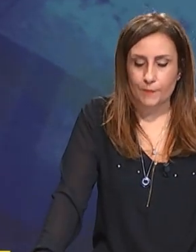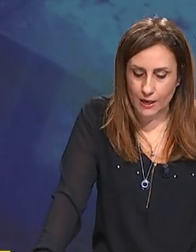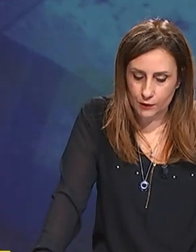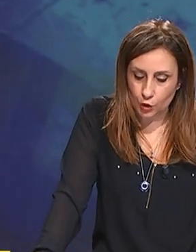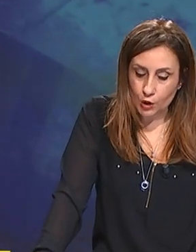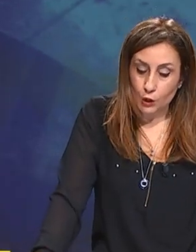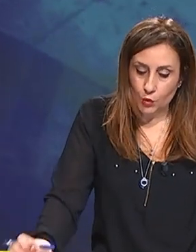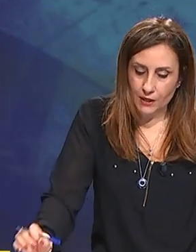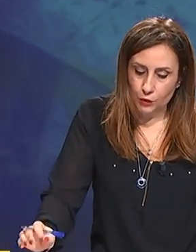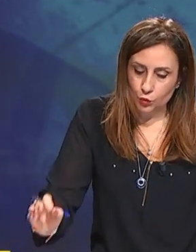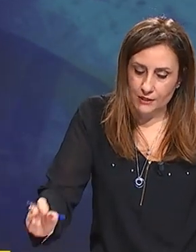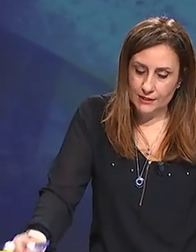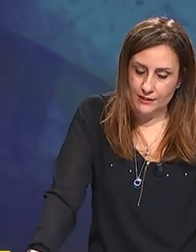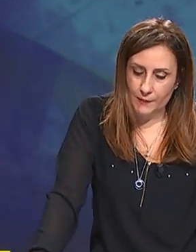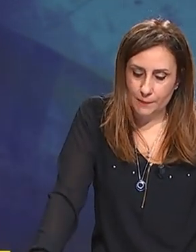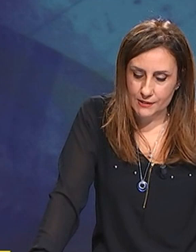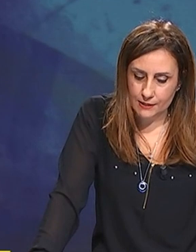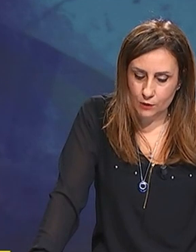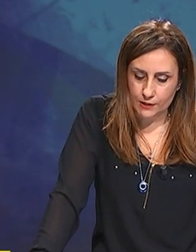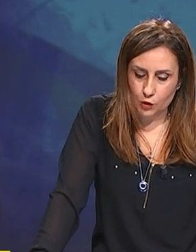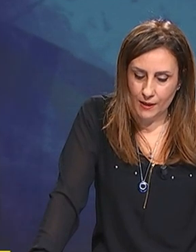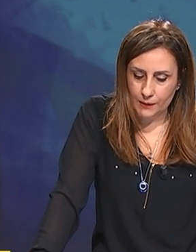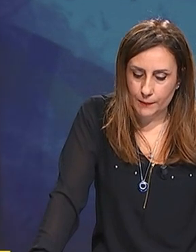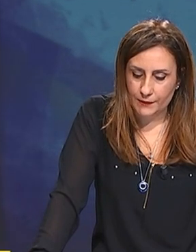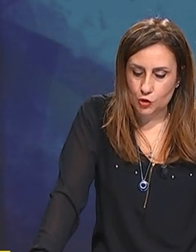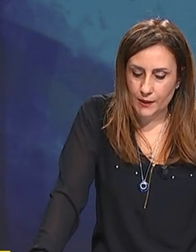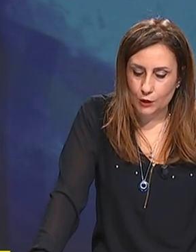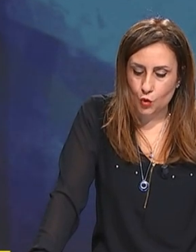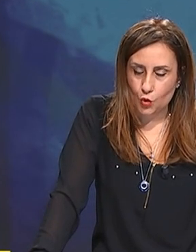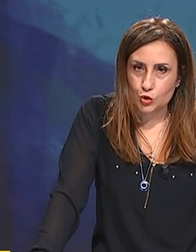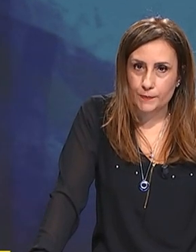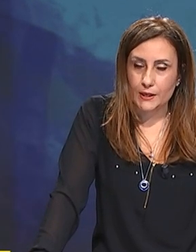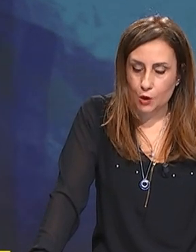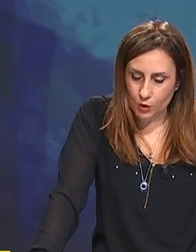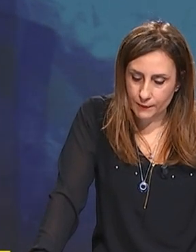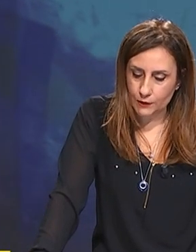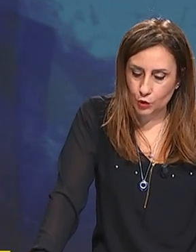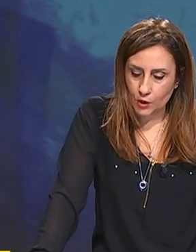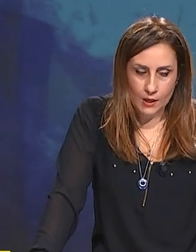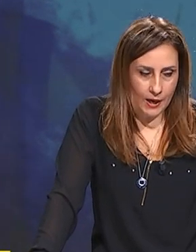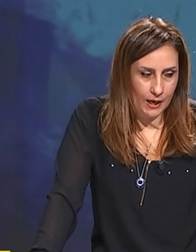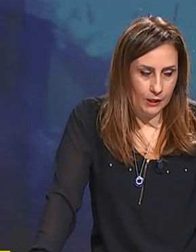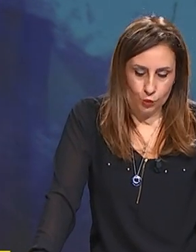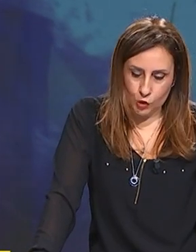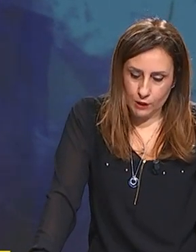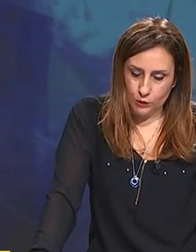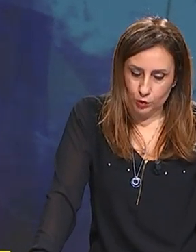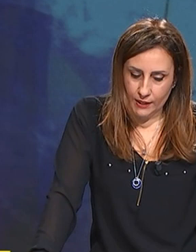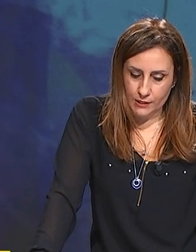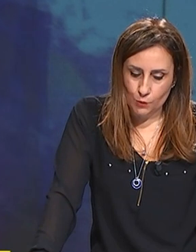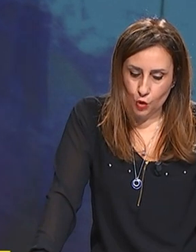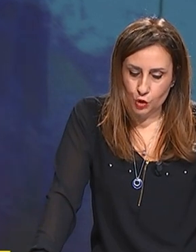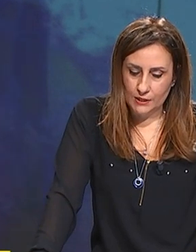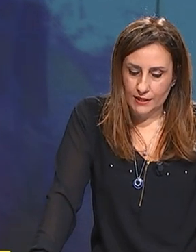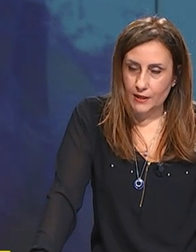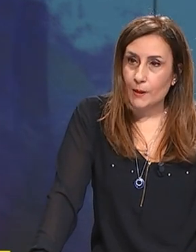16 febbraio 2021 la scadenza per la presentazione delle domande per partecipare al concorso per l'arruolamento al